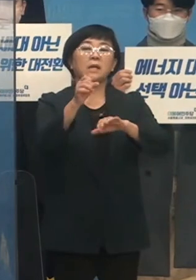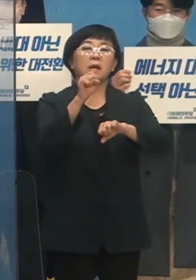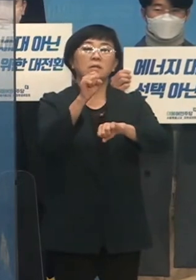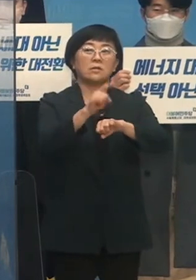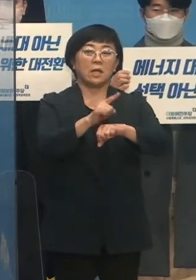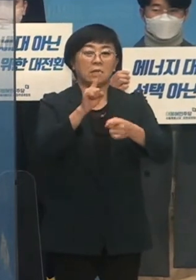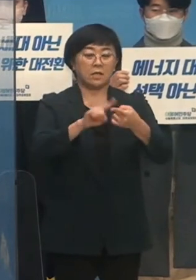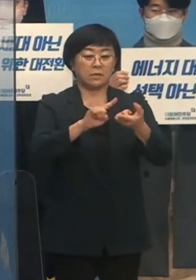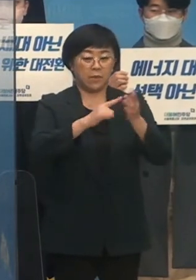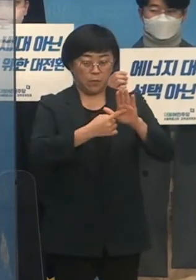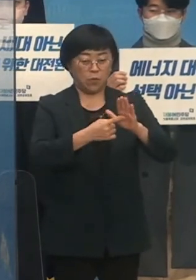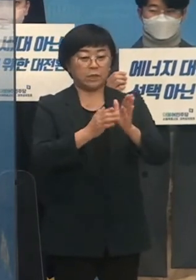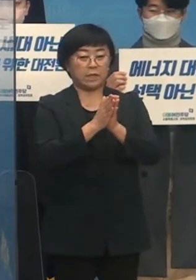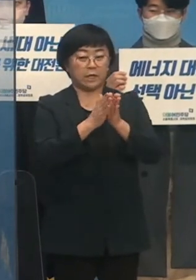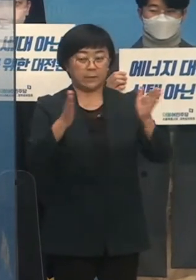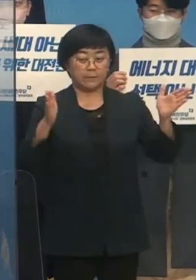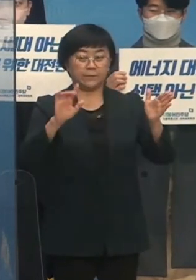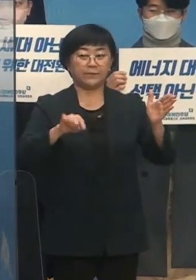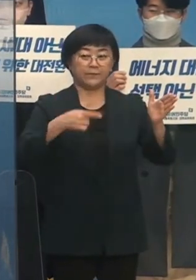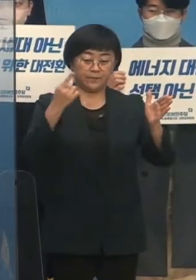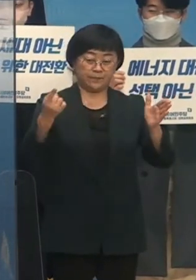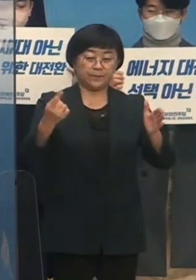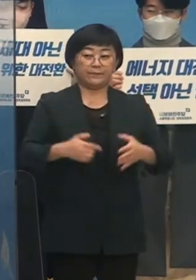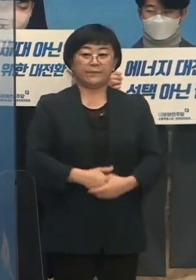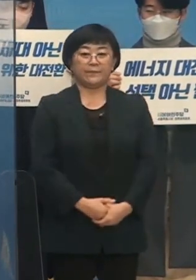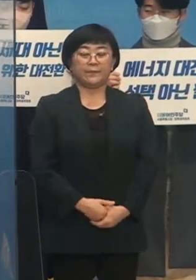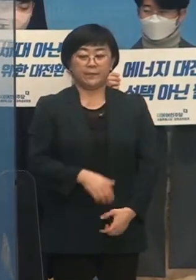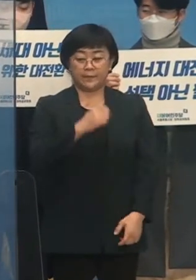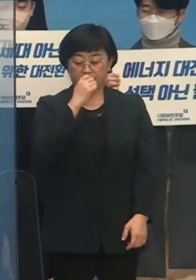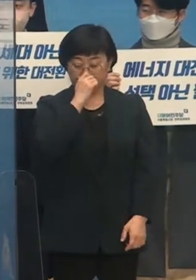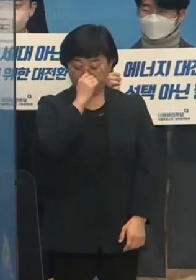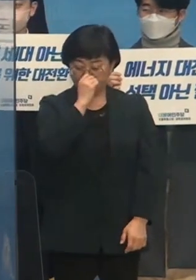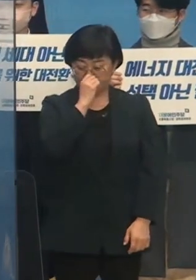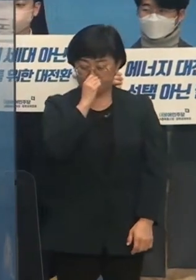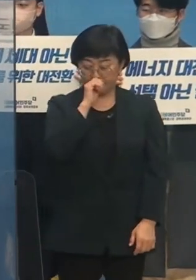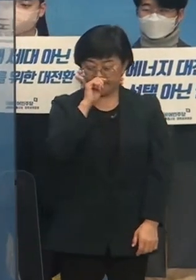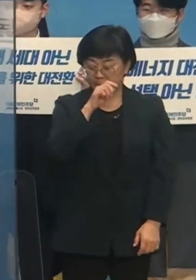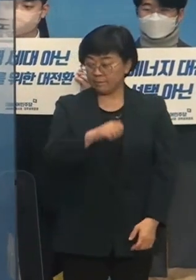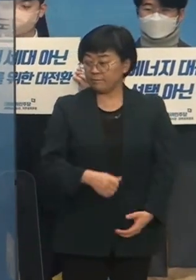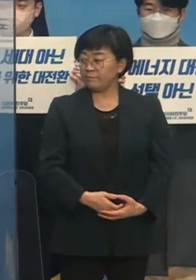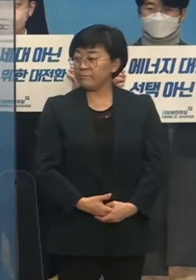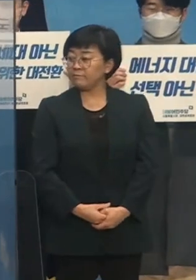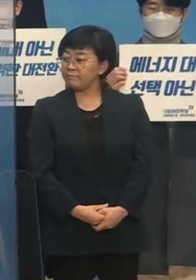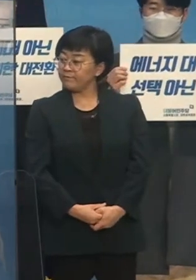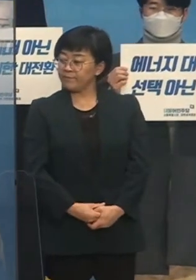발언하도록 하겠습니다. 이제 다음 발언자에게 넘기겠습니다.